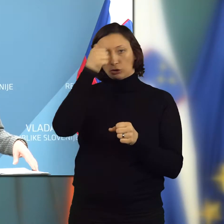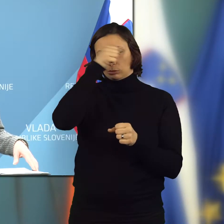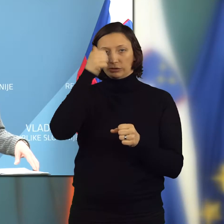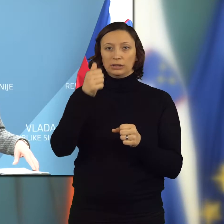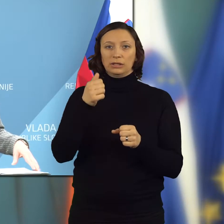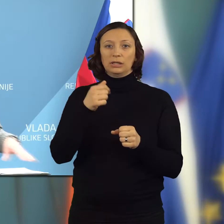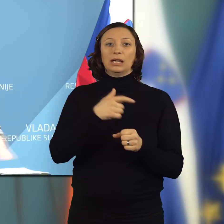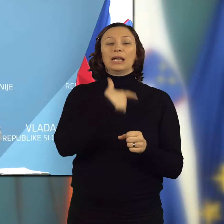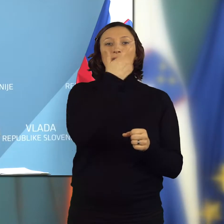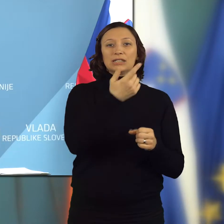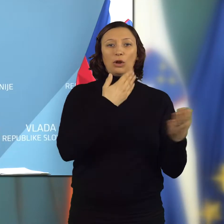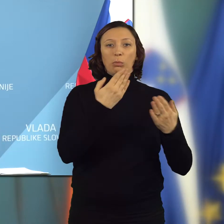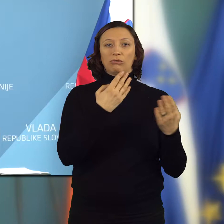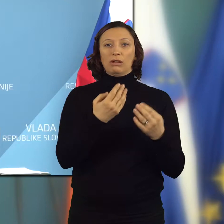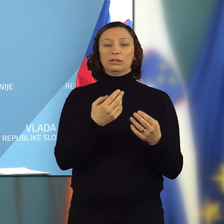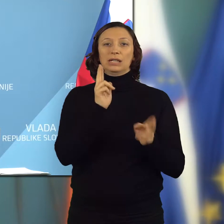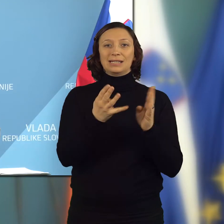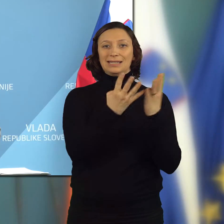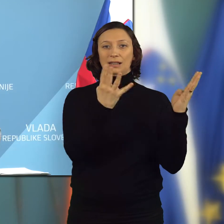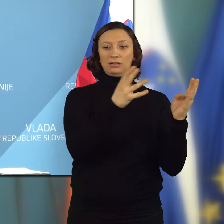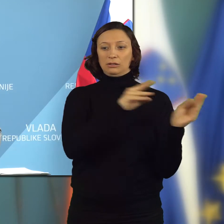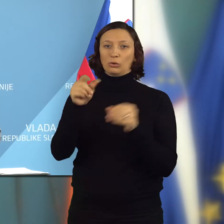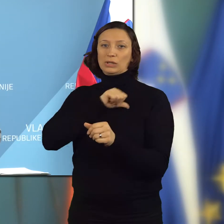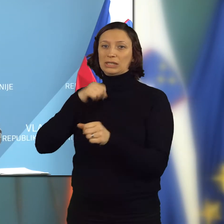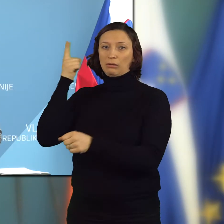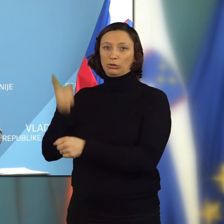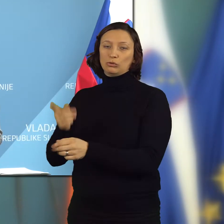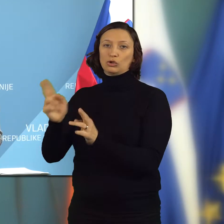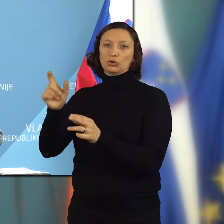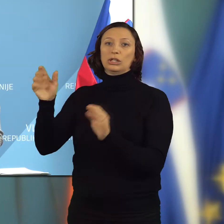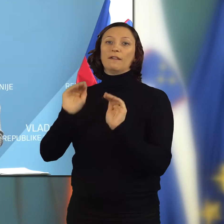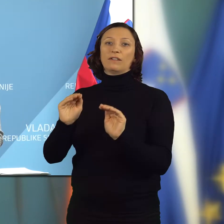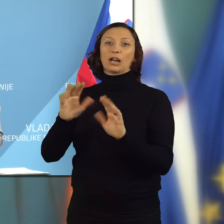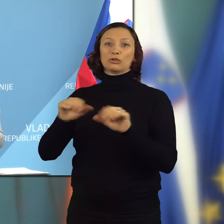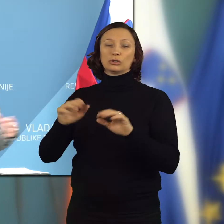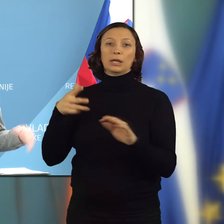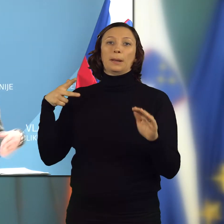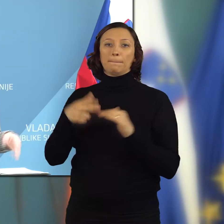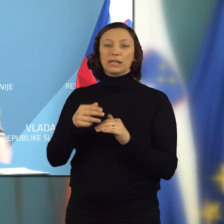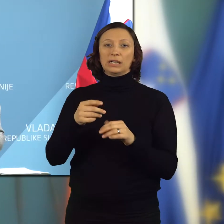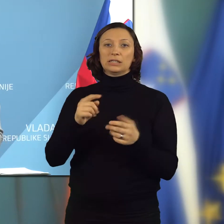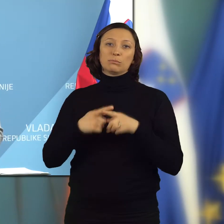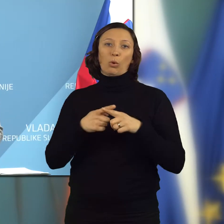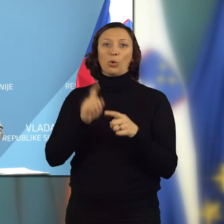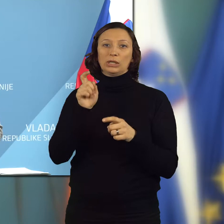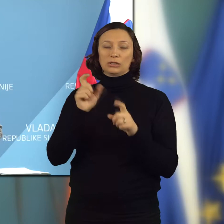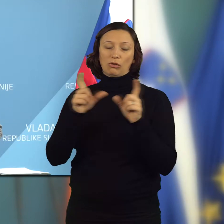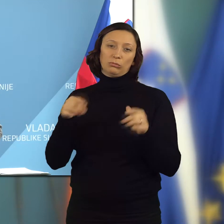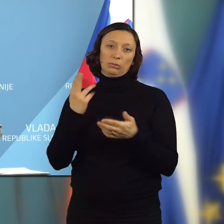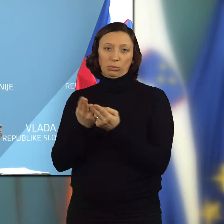tako imenovanega izven obravnalnega senata. Sam lahko odloči o spremembi varnostnih ukrepov, preklicu pogojne obsodbe in